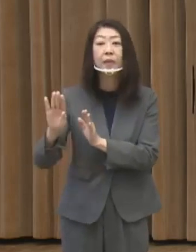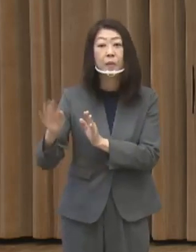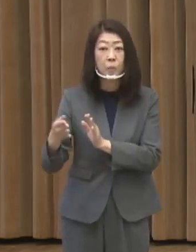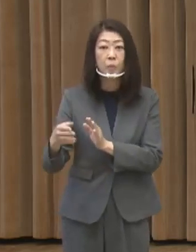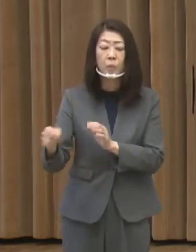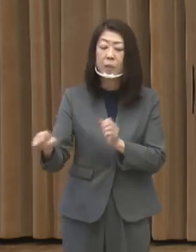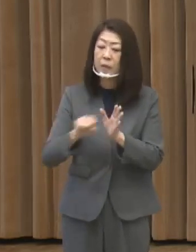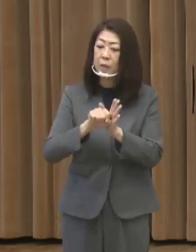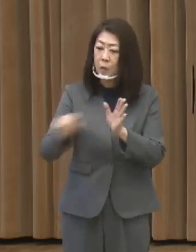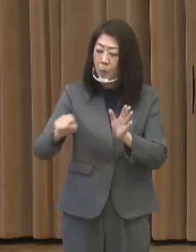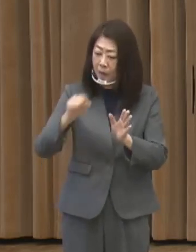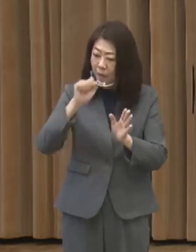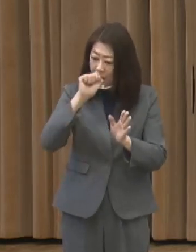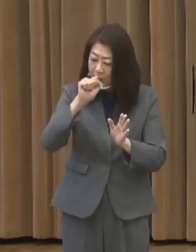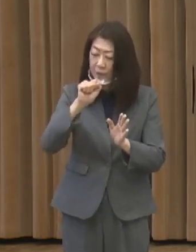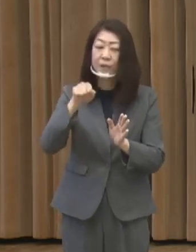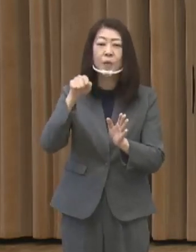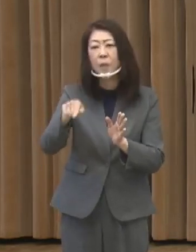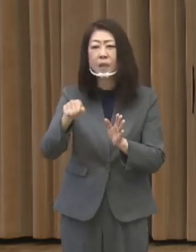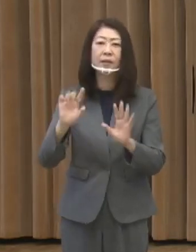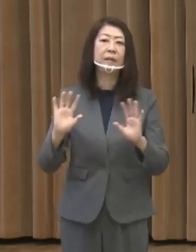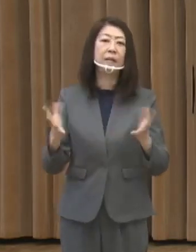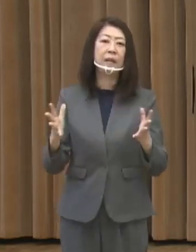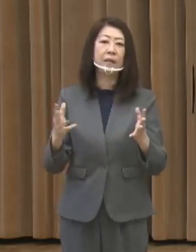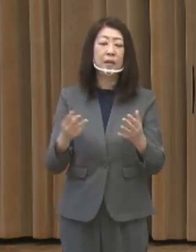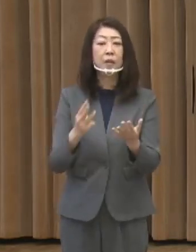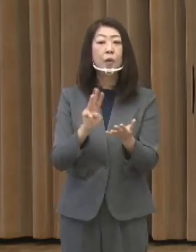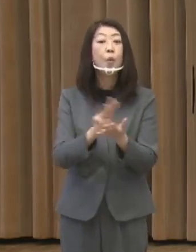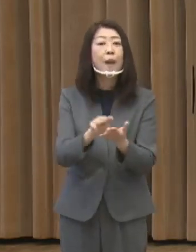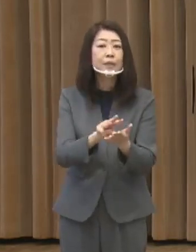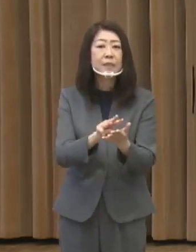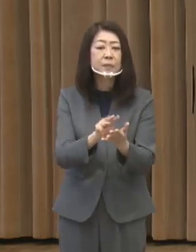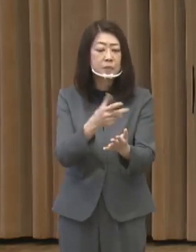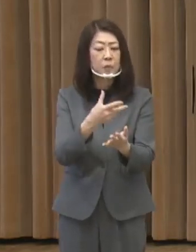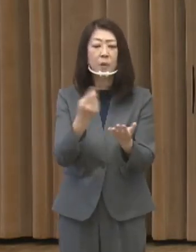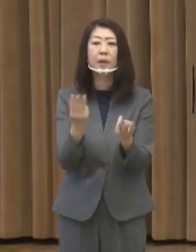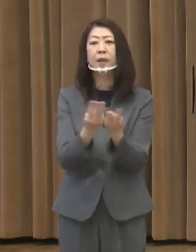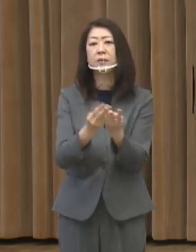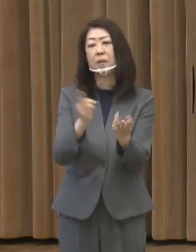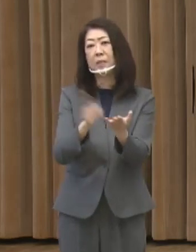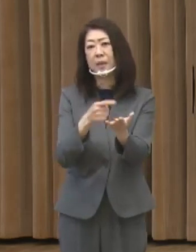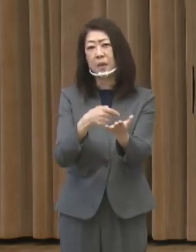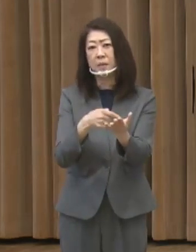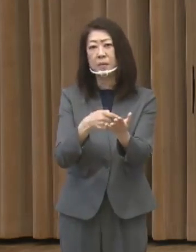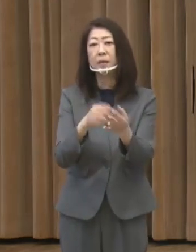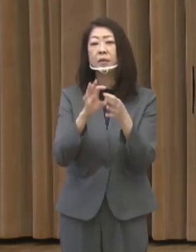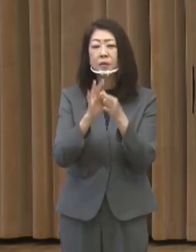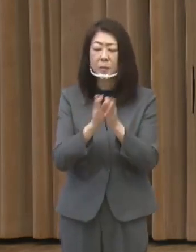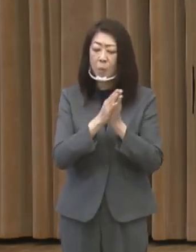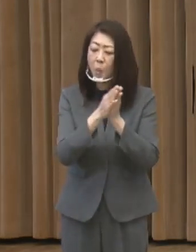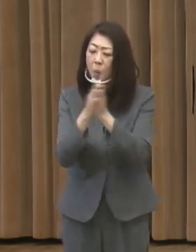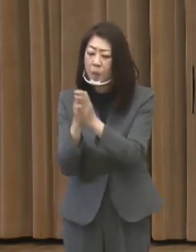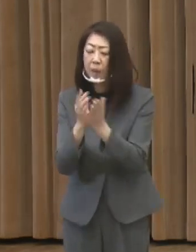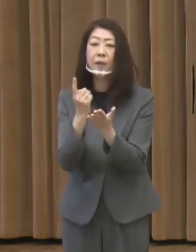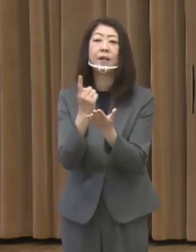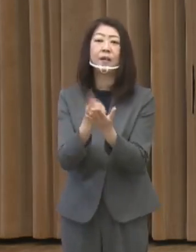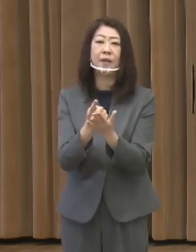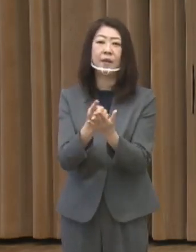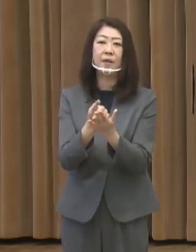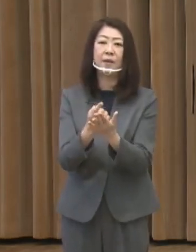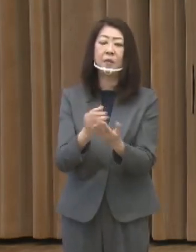クチンも十分なだけ打っていない中ではお願いするしかない、これが1年以上に及